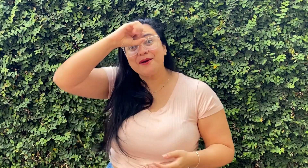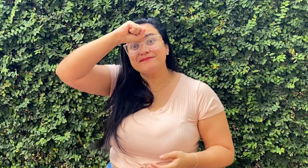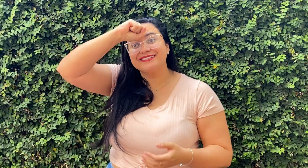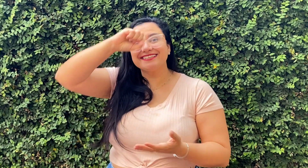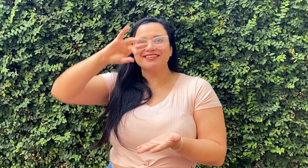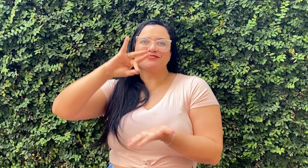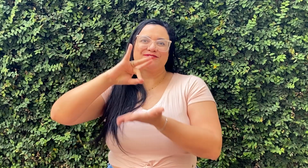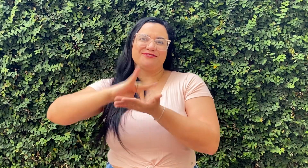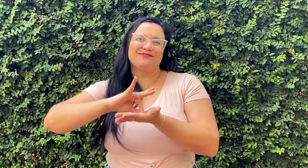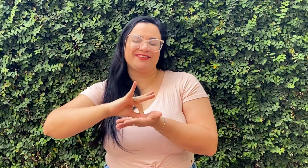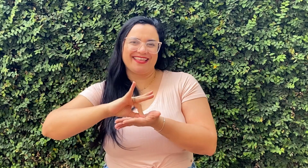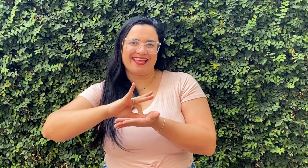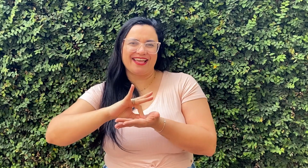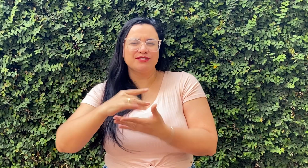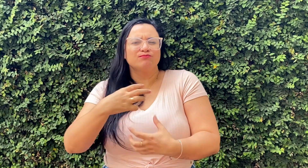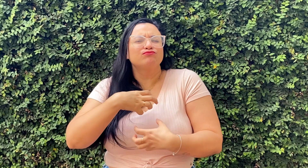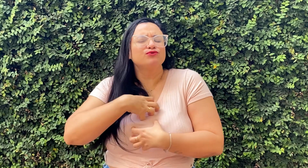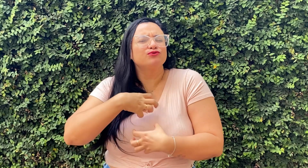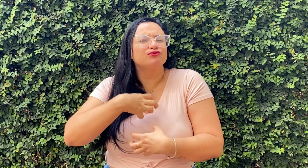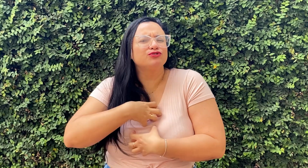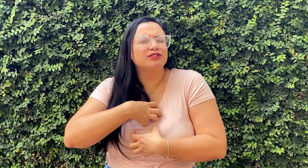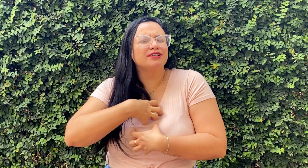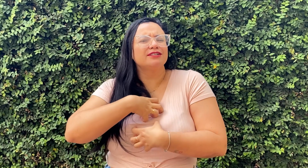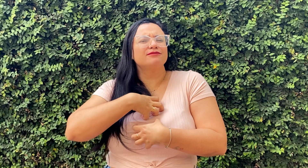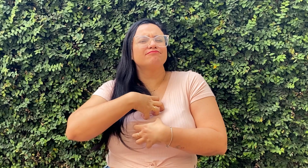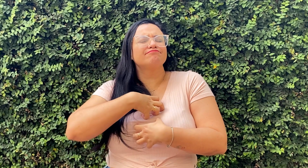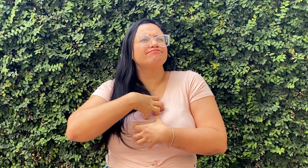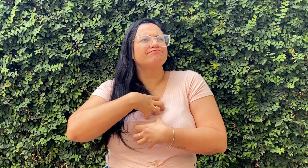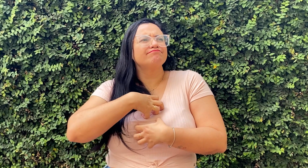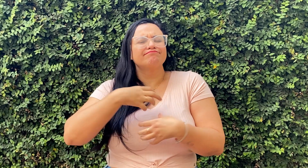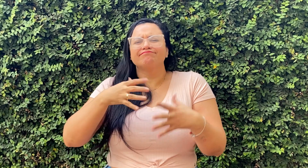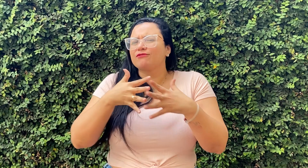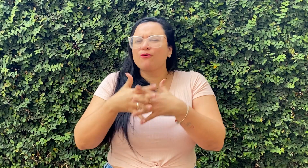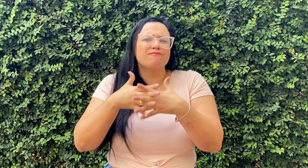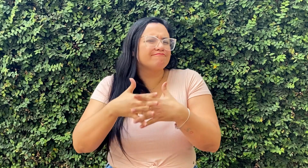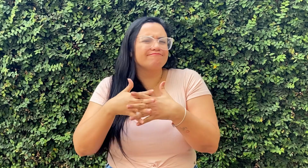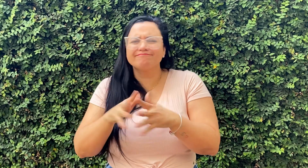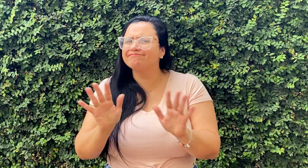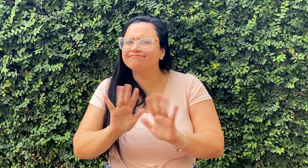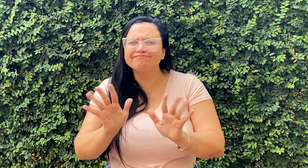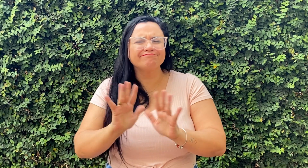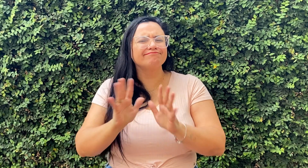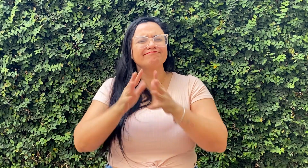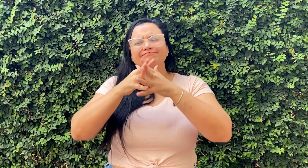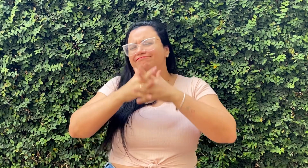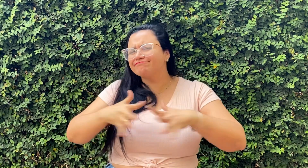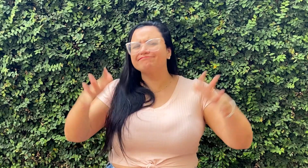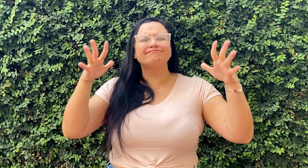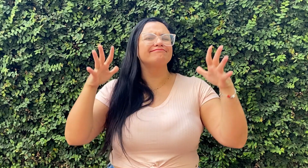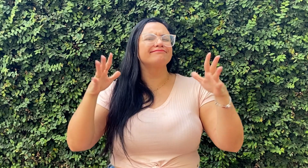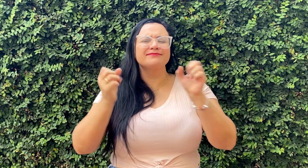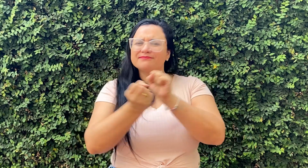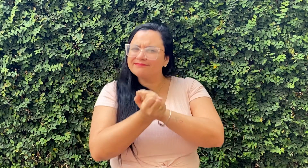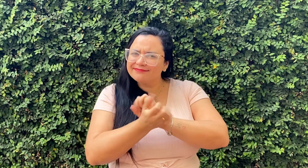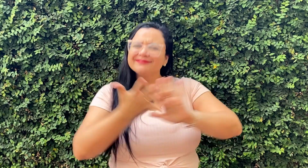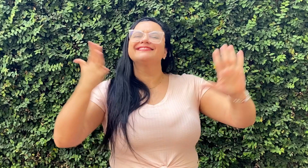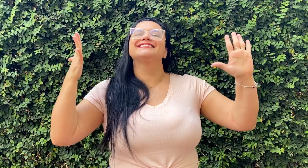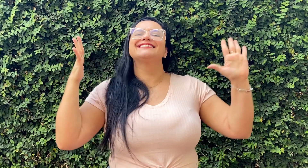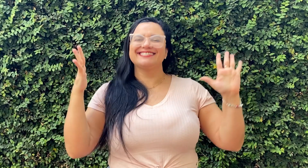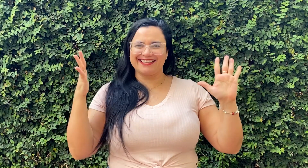querem aprender de verdade, que tem aquele sentimento de aprender de uma forma descomplicada, leve, tanto